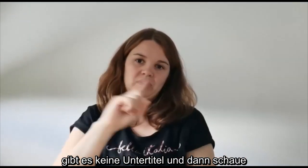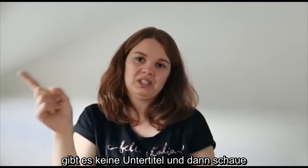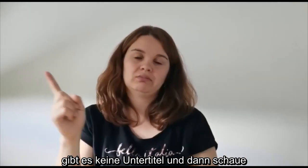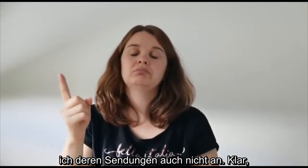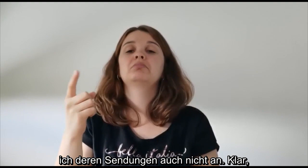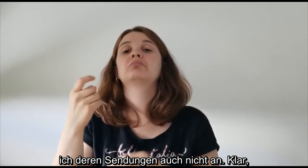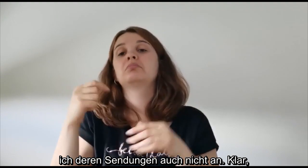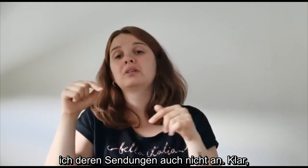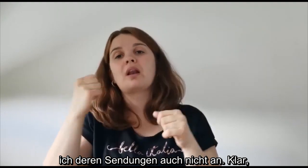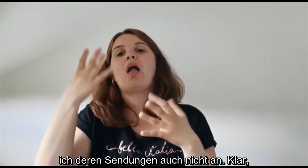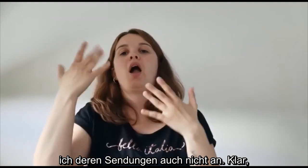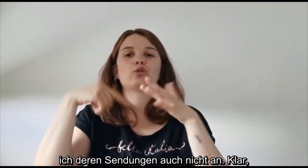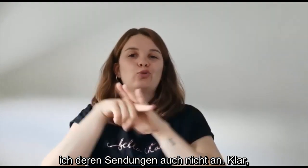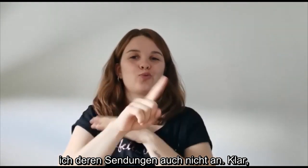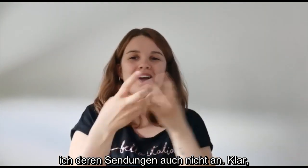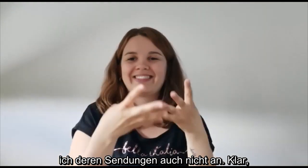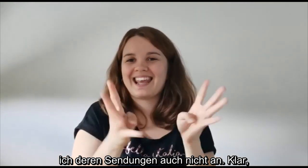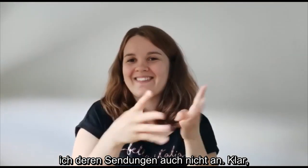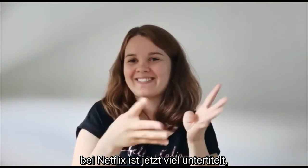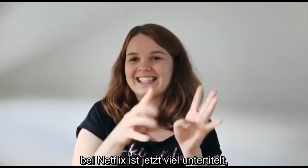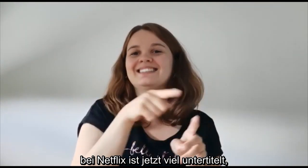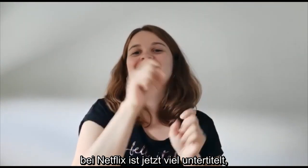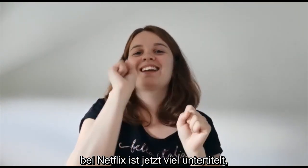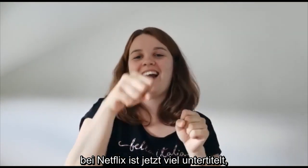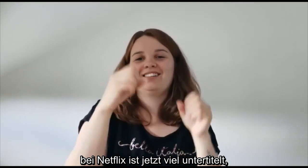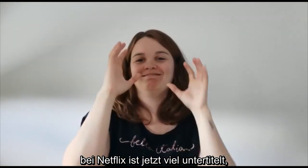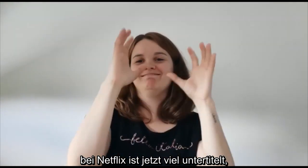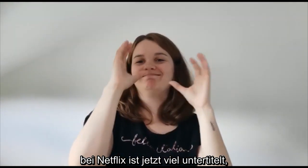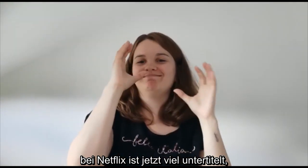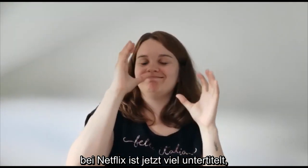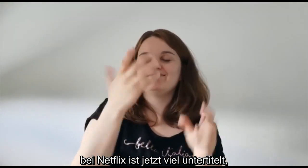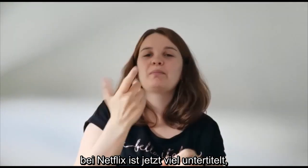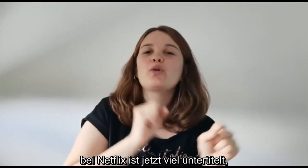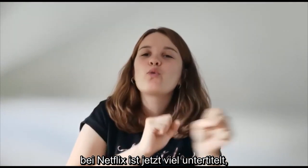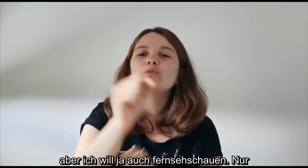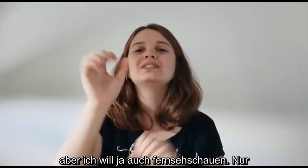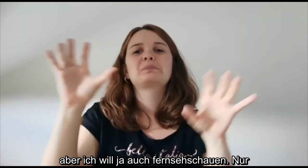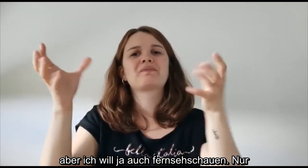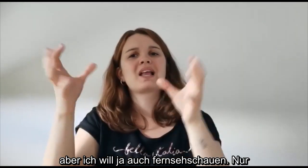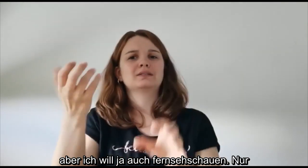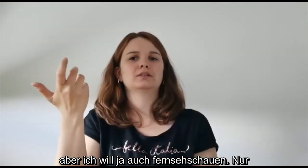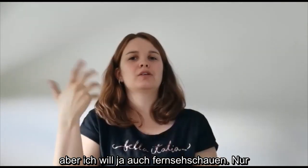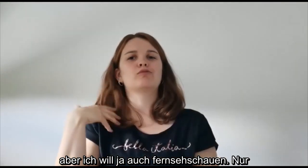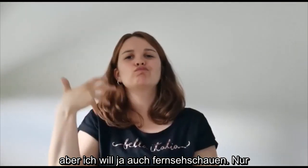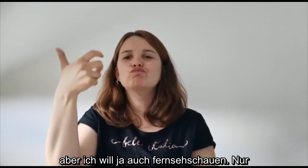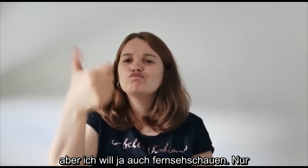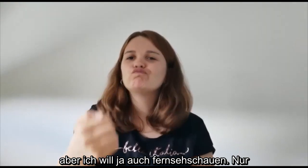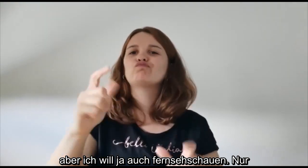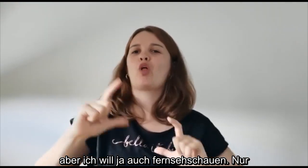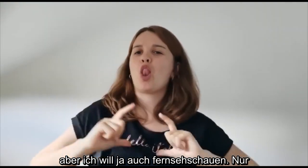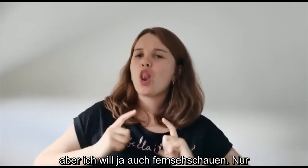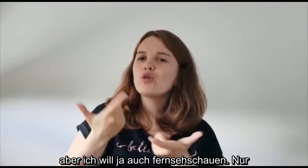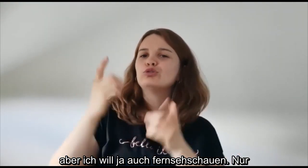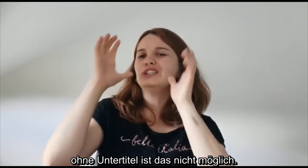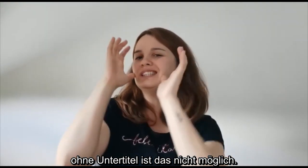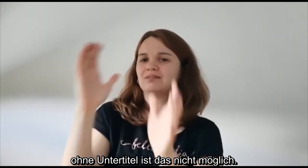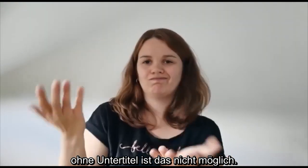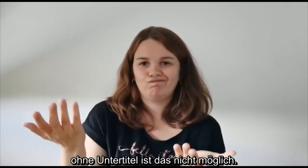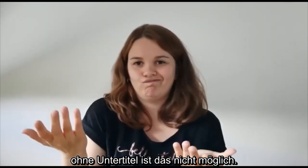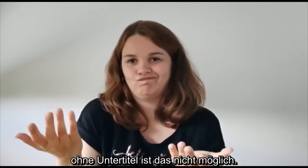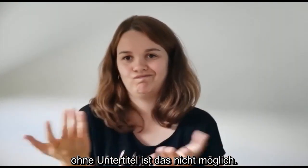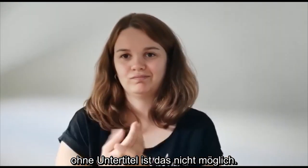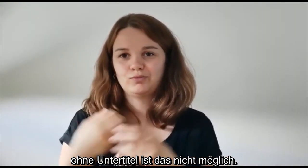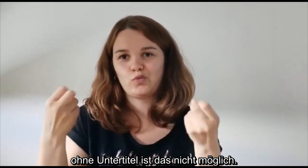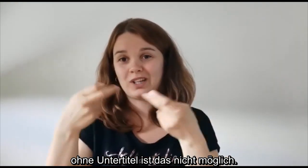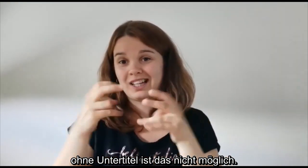Und dann schaue ich deren Sendungen auch nicht an Klar, bei Netflix ist jetzt viel untertitelt Aber ich will ja auch Fernsehen schauen Nur ohne